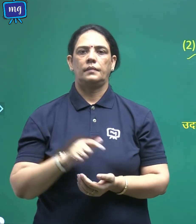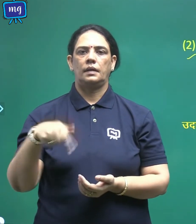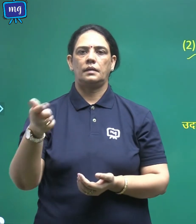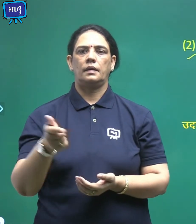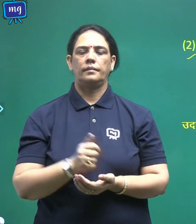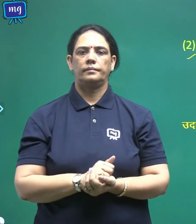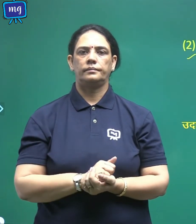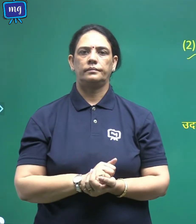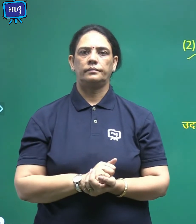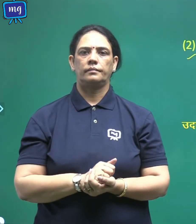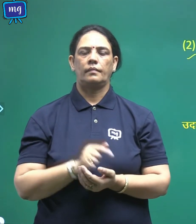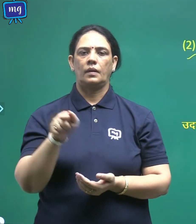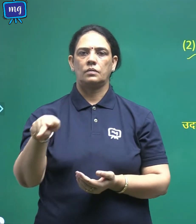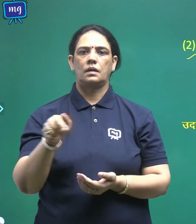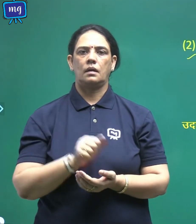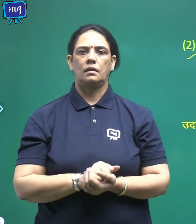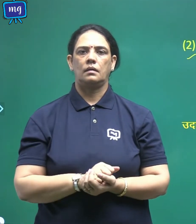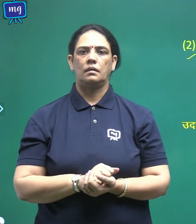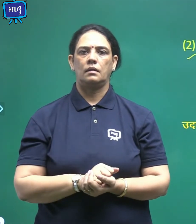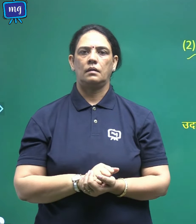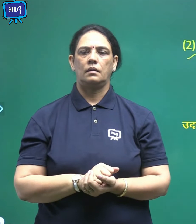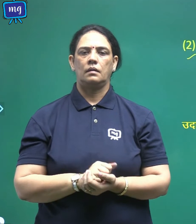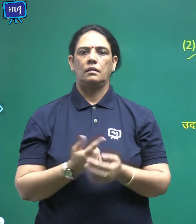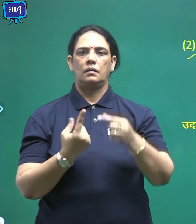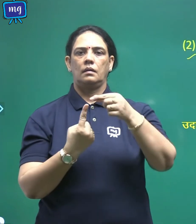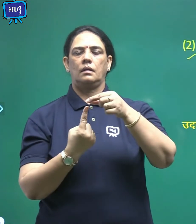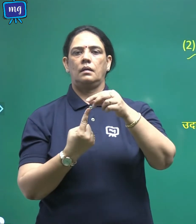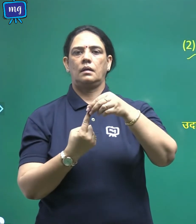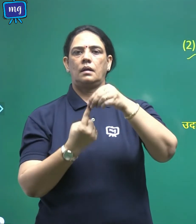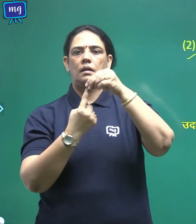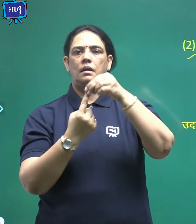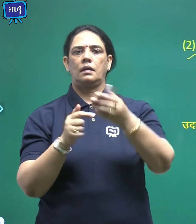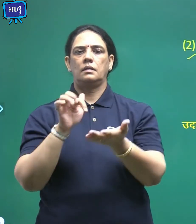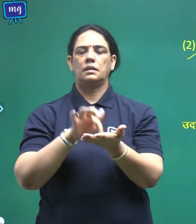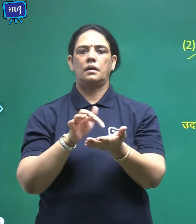यदि उसका इकाई के स्थान पे